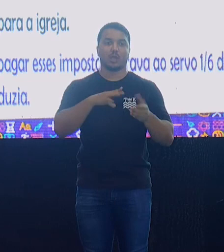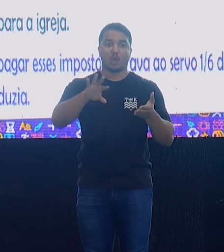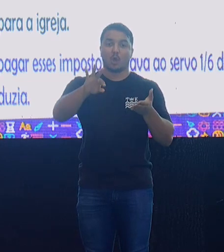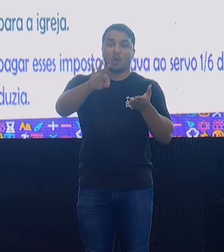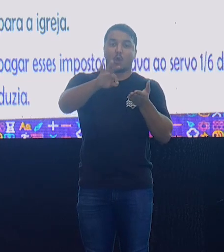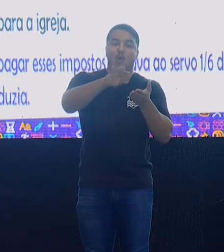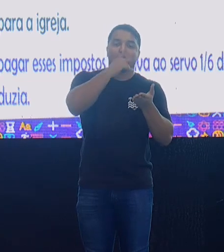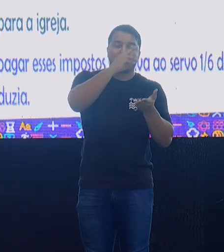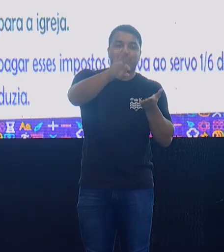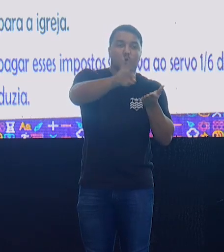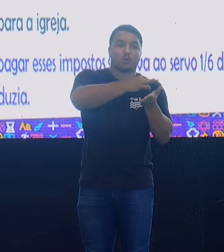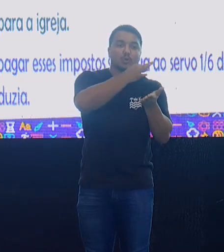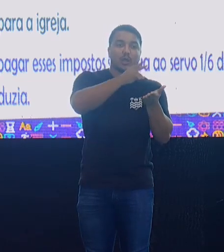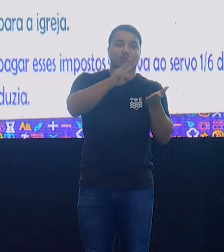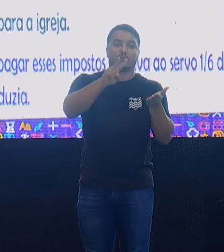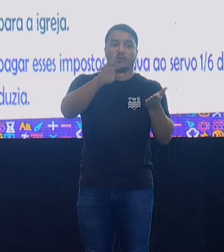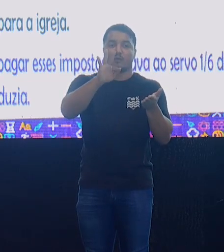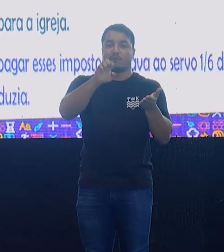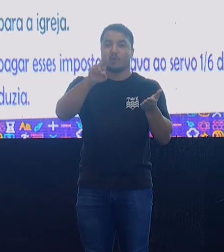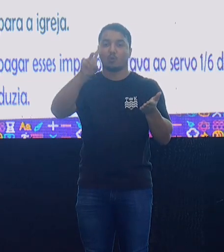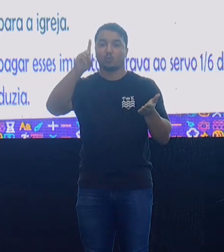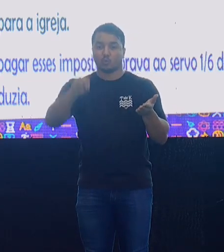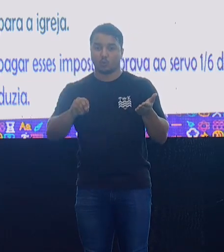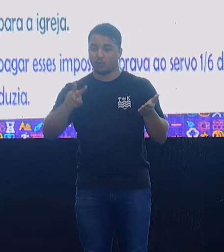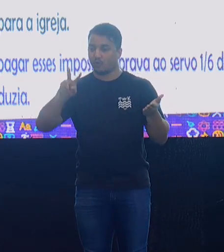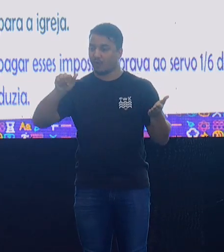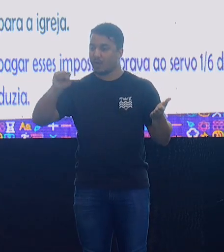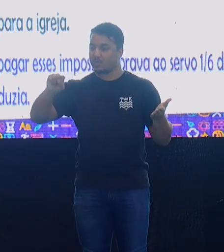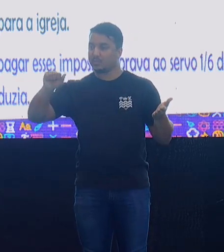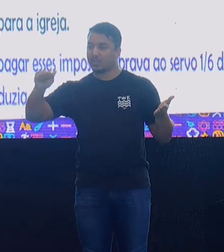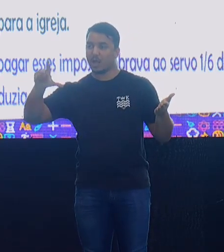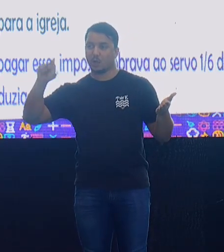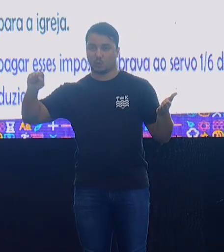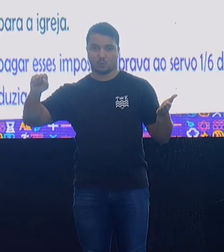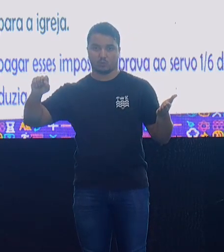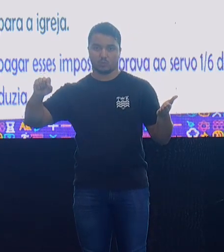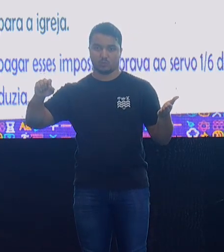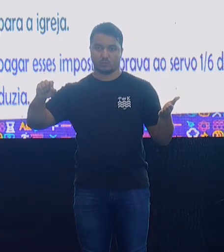contrato feudo-vassálico. Contrato